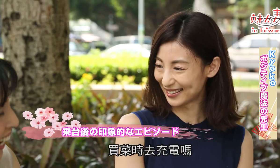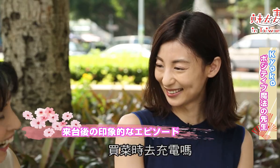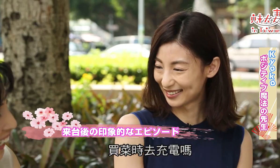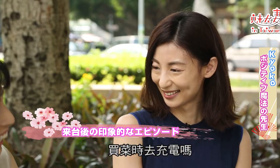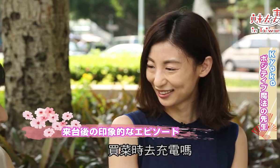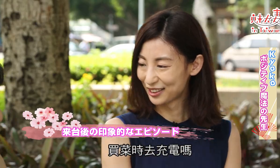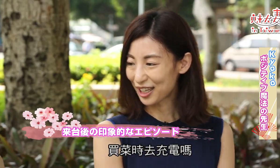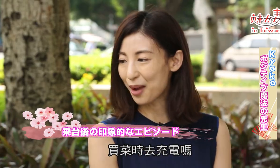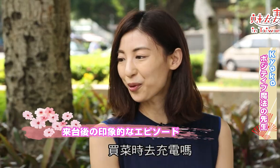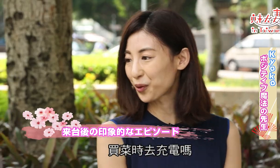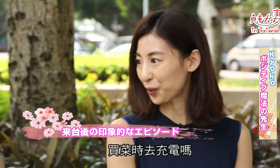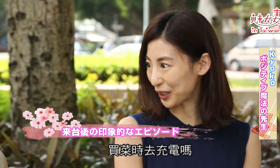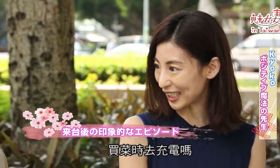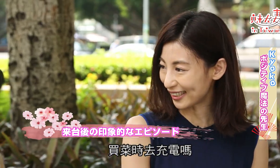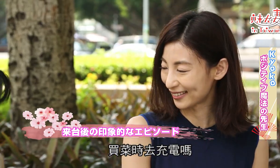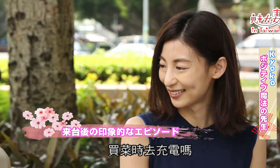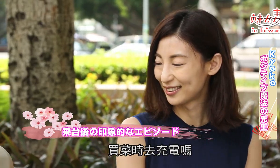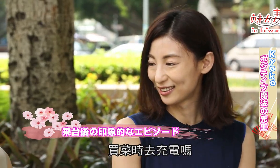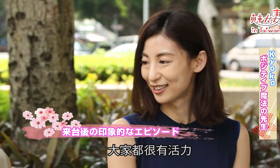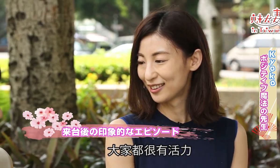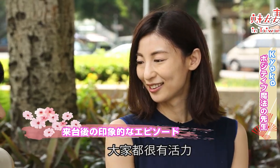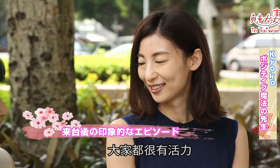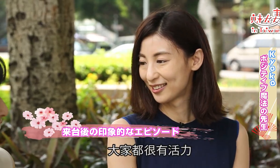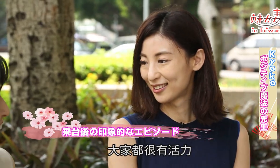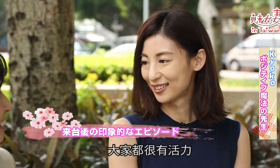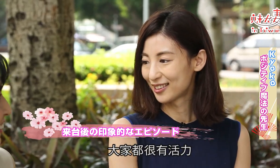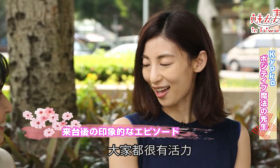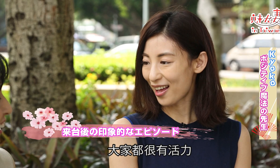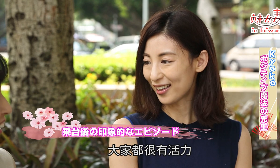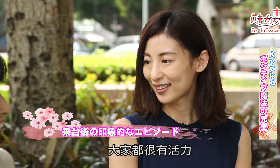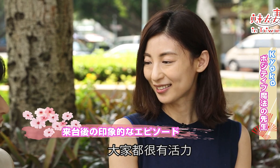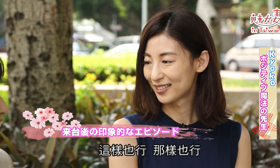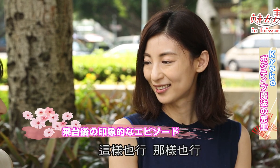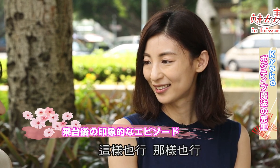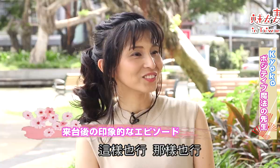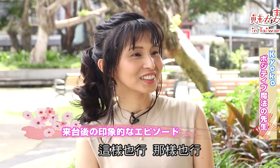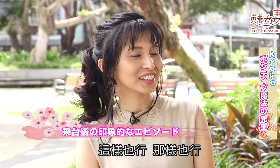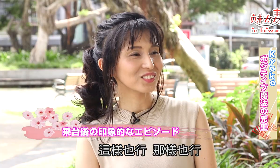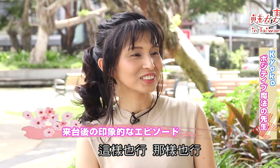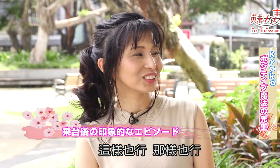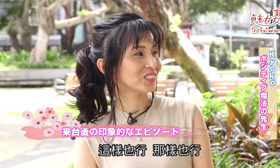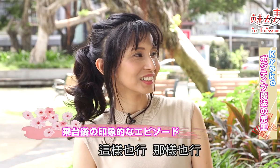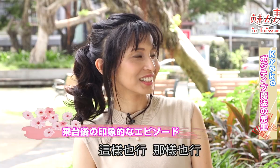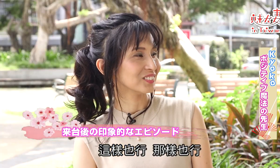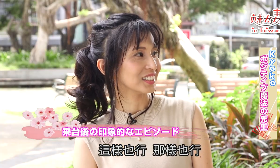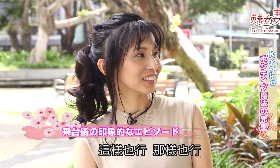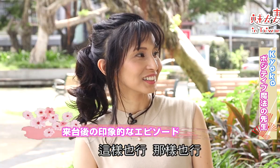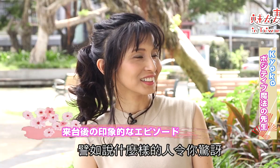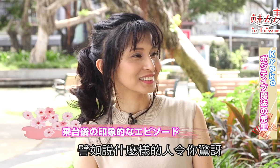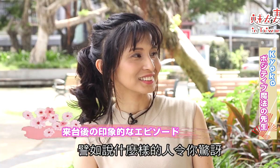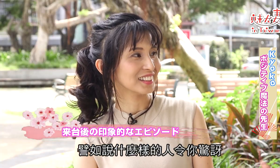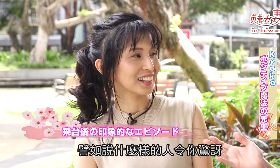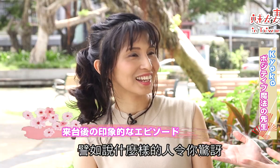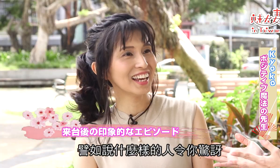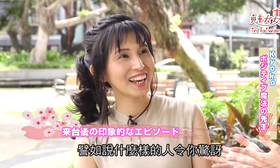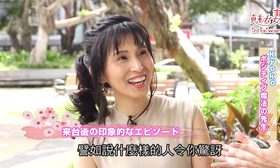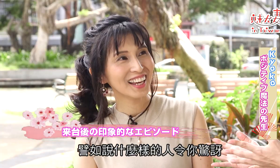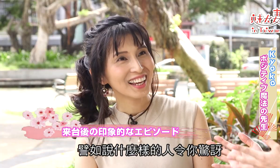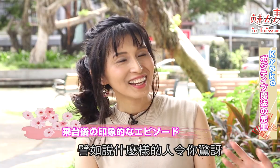い、 買い物の時に、 みんな元気じゃないですか、で、あんなのもありかこんなのもありかみたいな 感じで。どういうのですか？驚いた